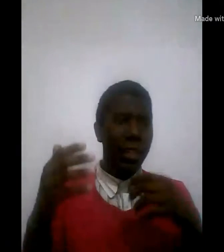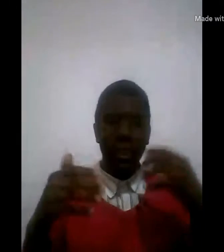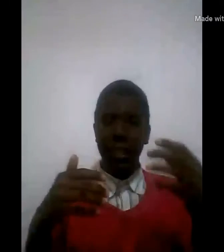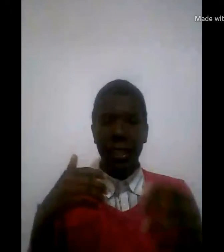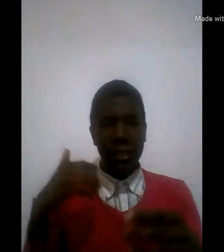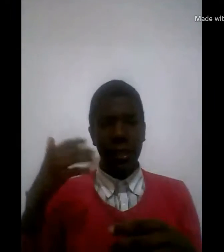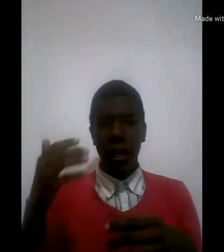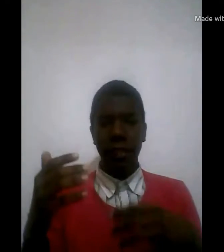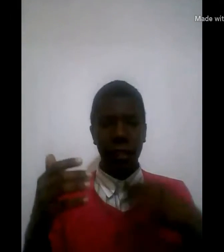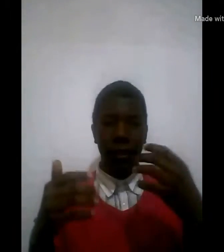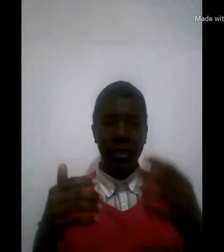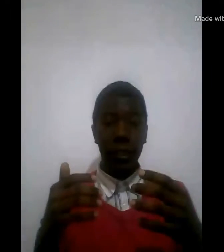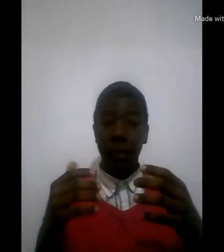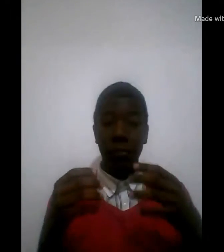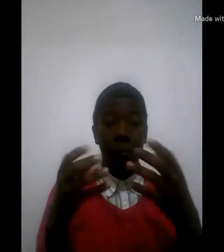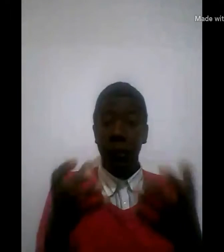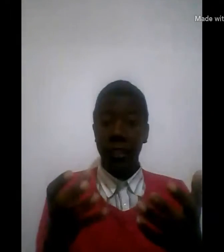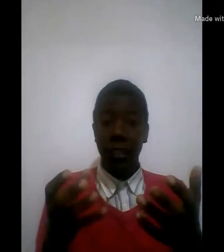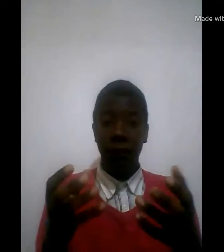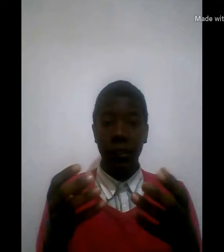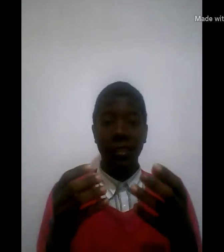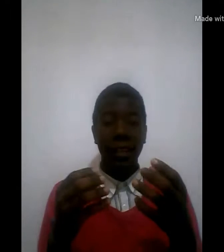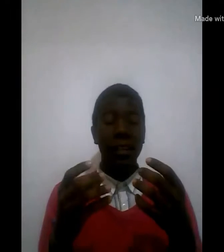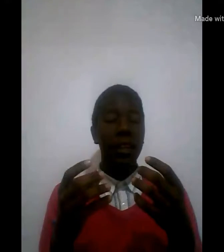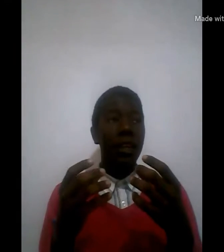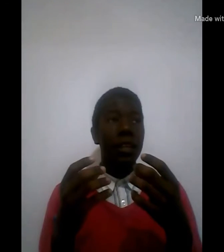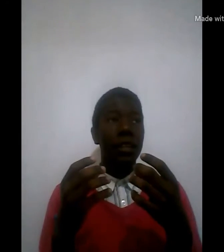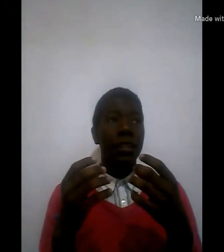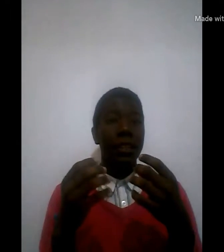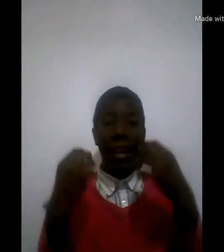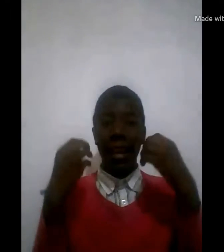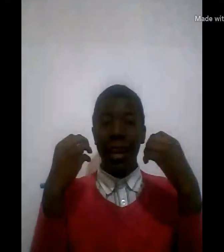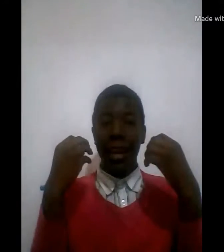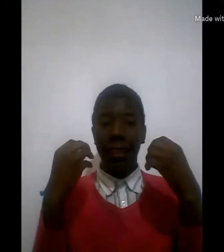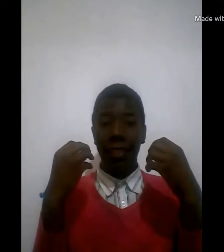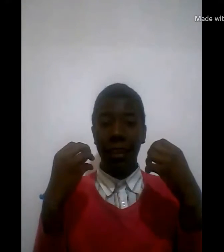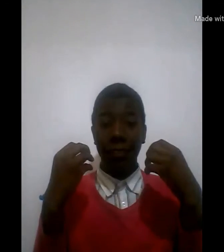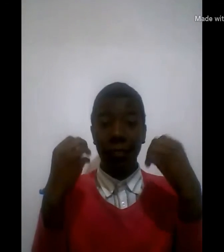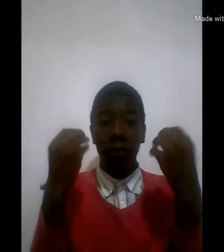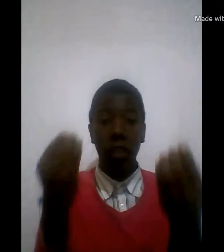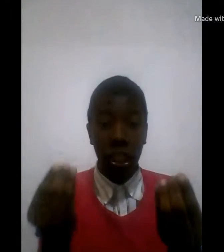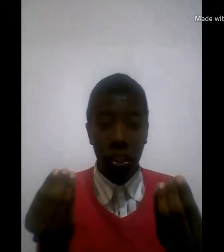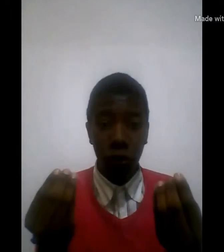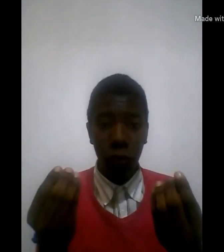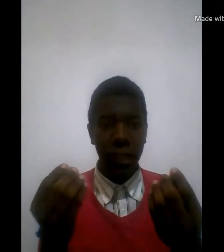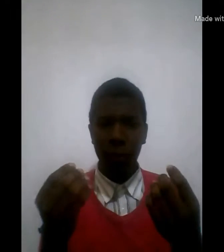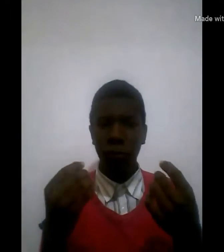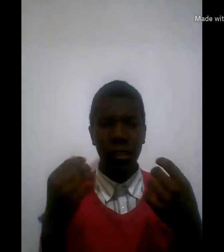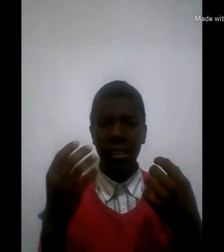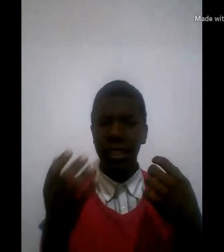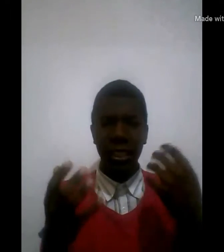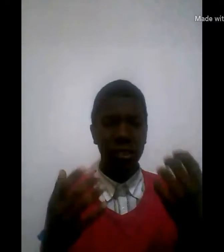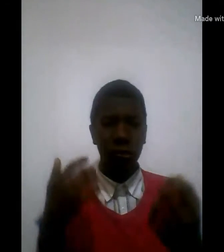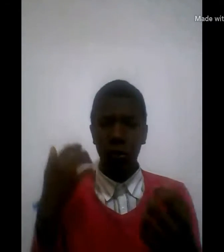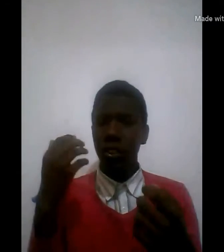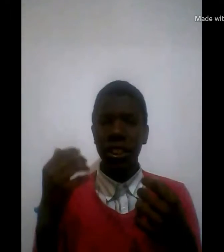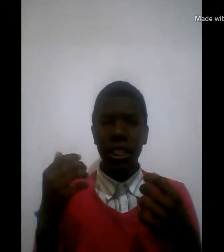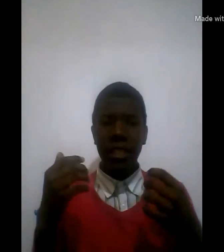pequena, criança e tal, ainda está conhecendo, mas não importa. Você tem ter esse senso crítico, né? Muitas crianças hoje